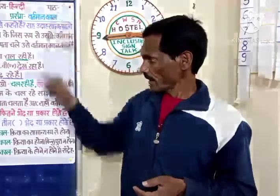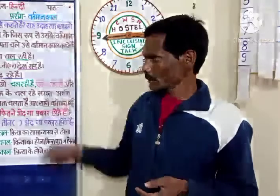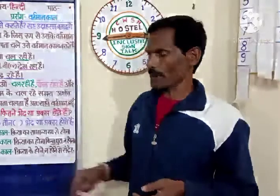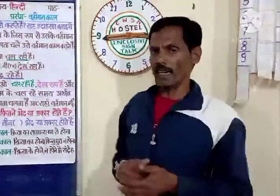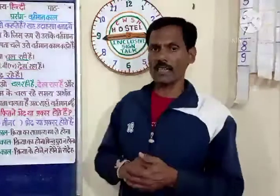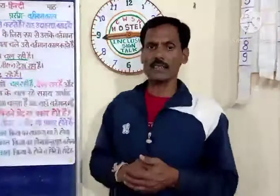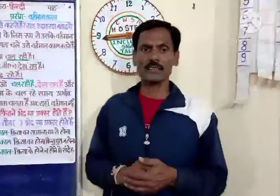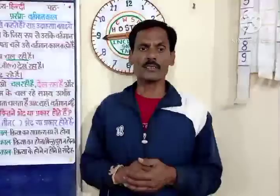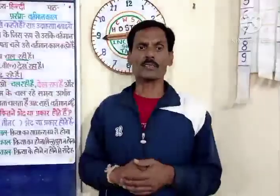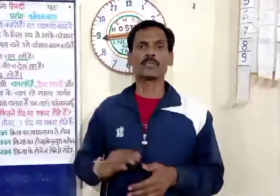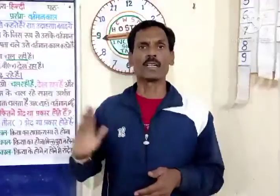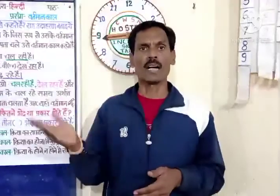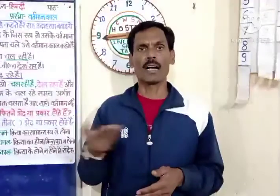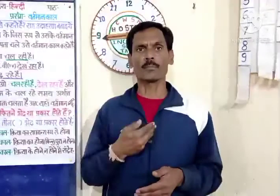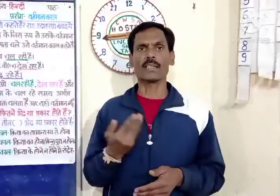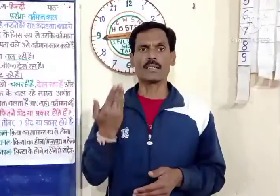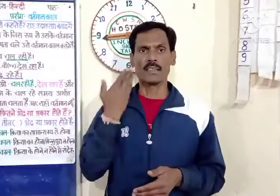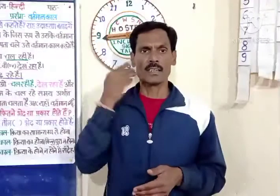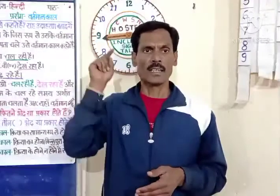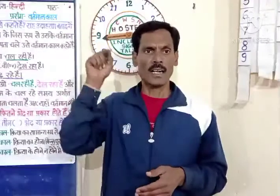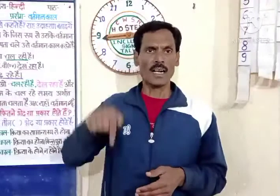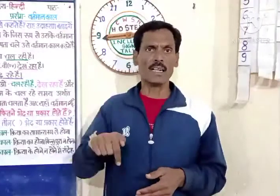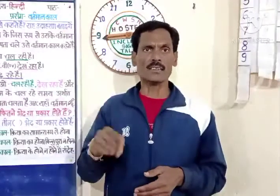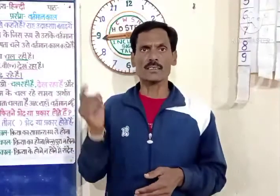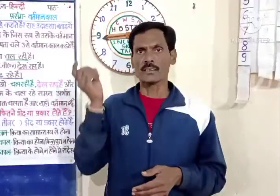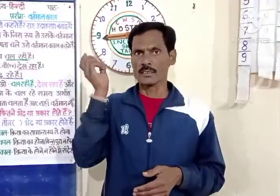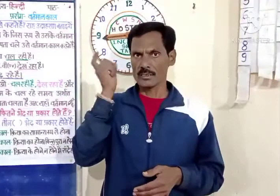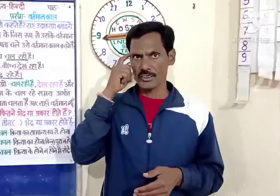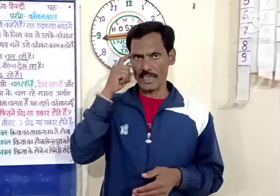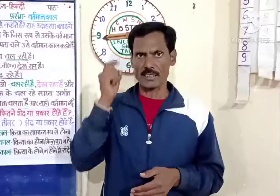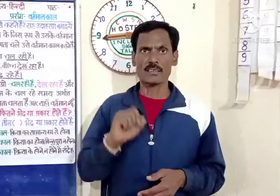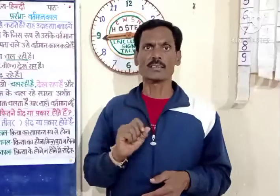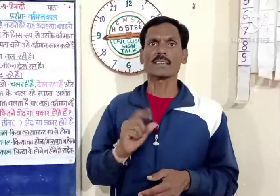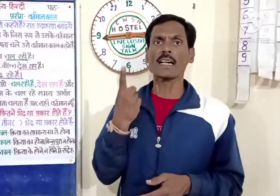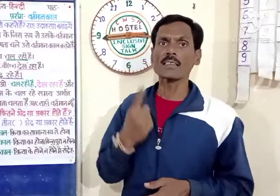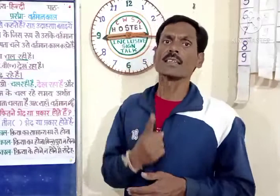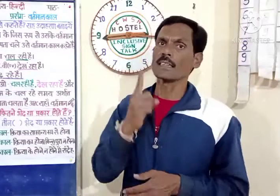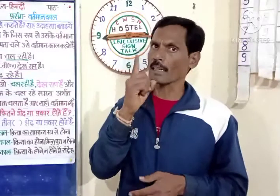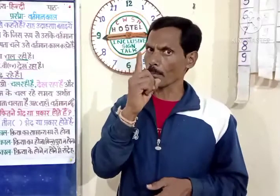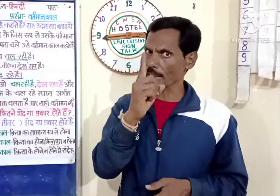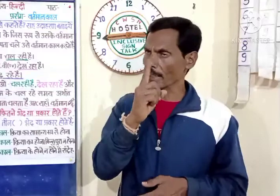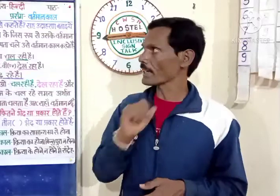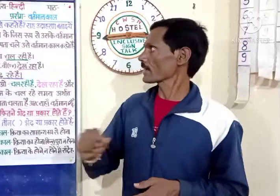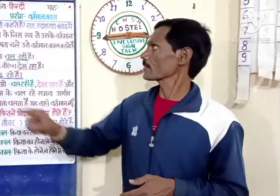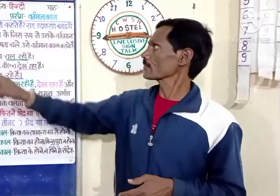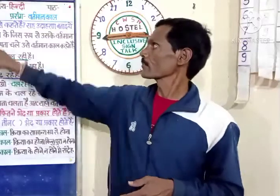इस प्रकार हमने आज जाना क्या? नंबर 1,